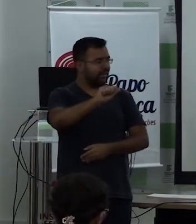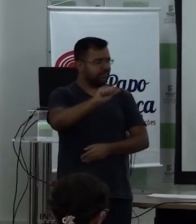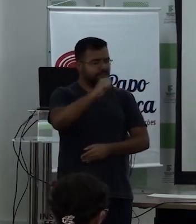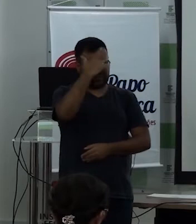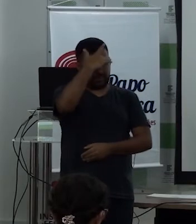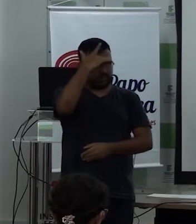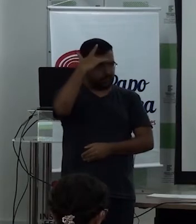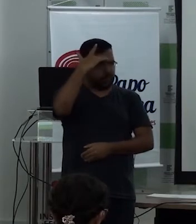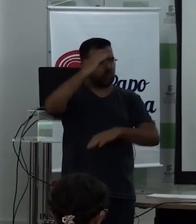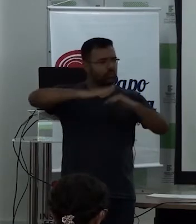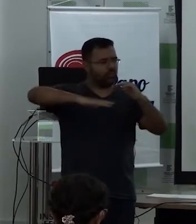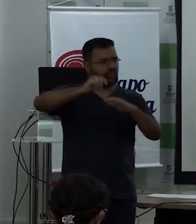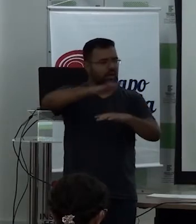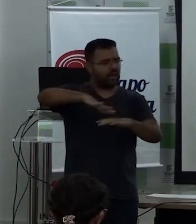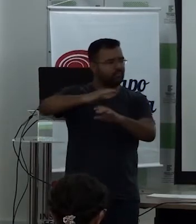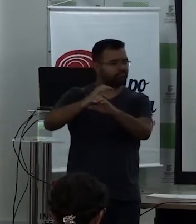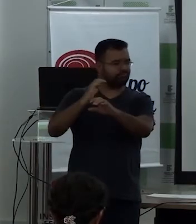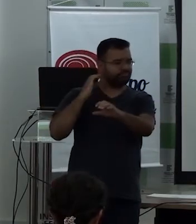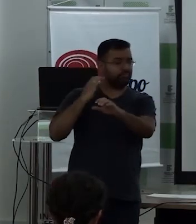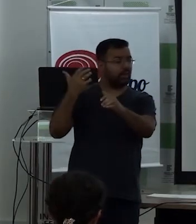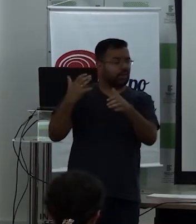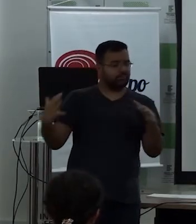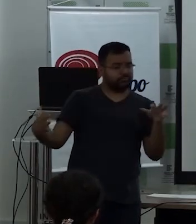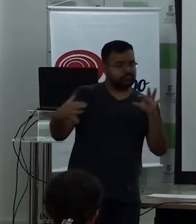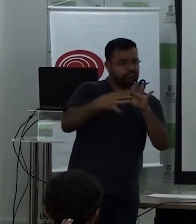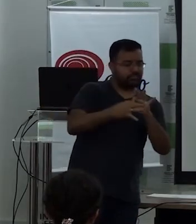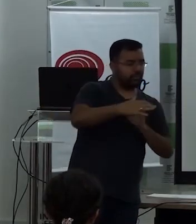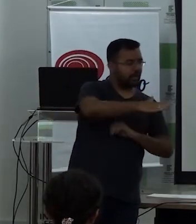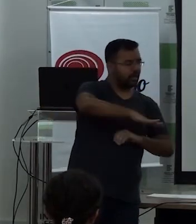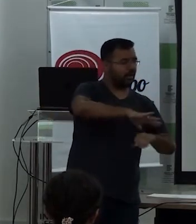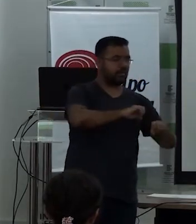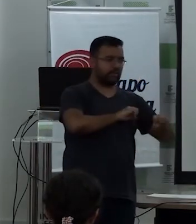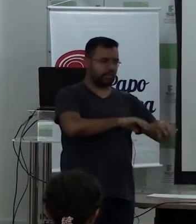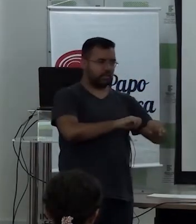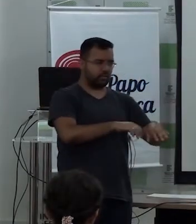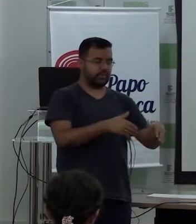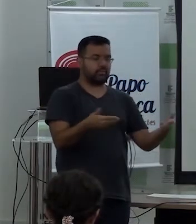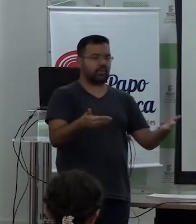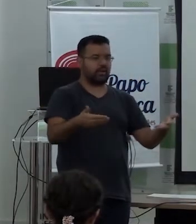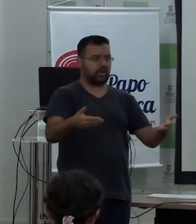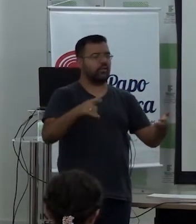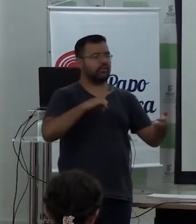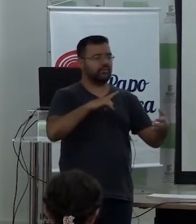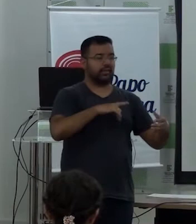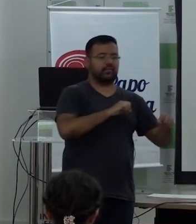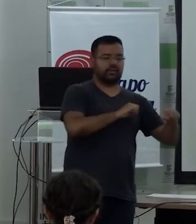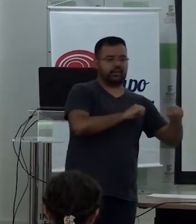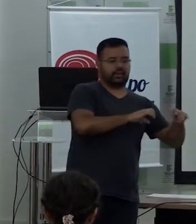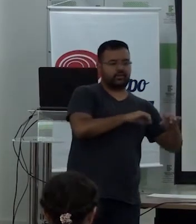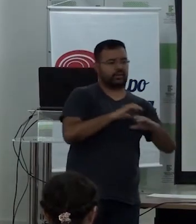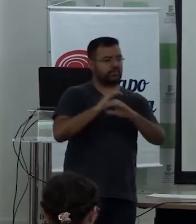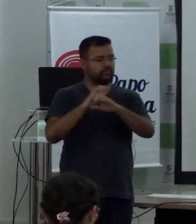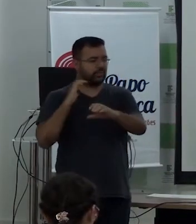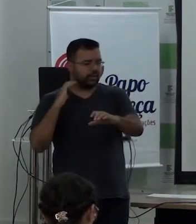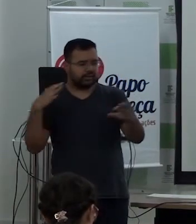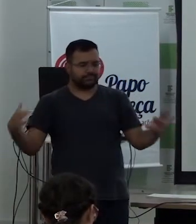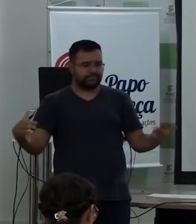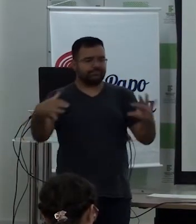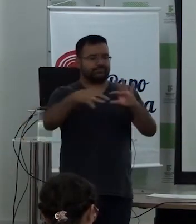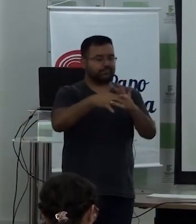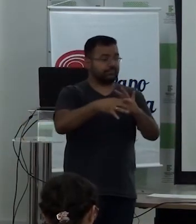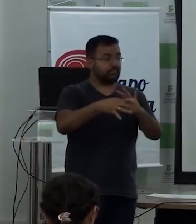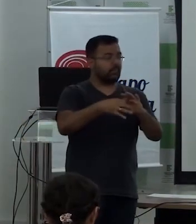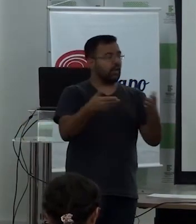uma aproximação com o pessoal da educação. Então, neste ano, eles deram ênfase à educação à distância, e como nós somos o centro